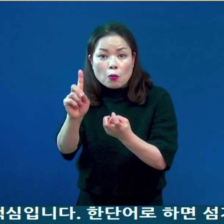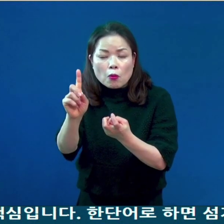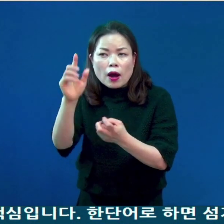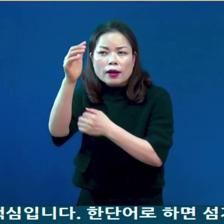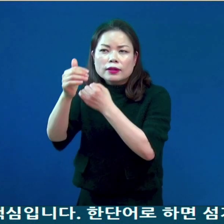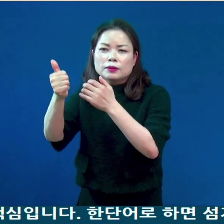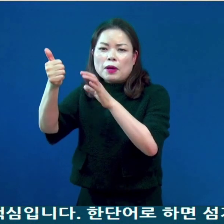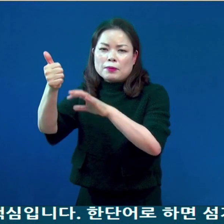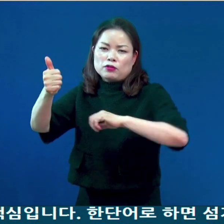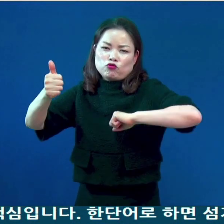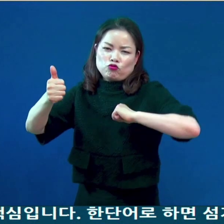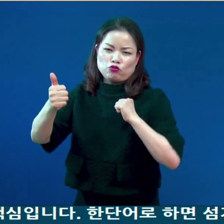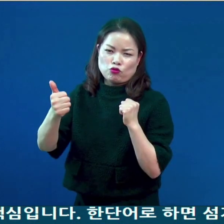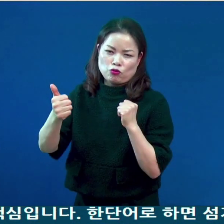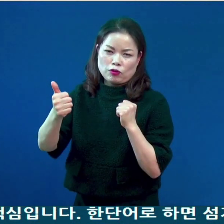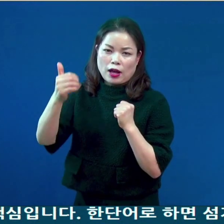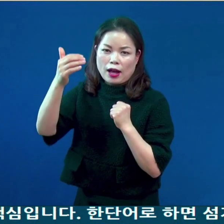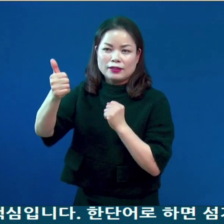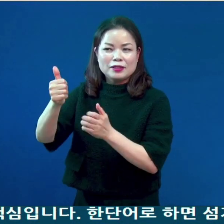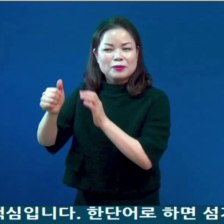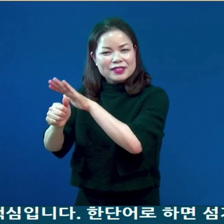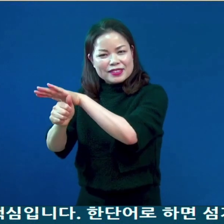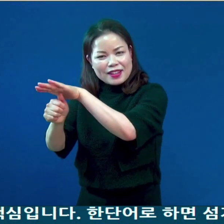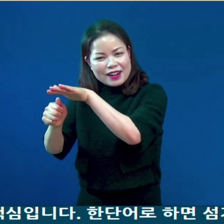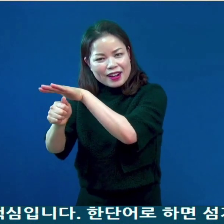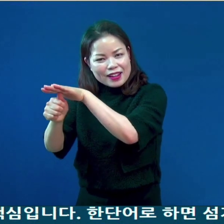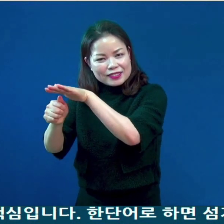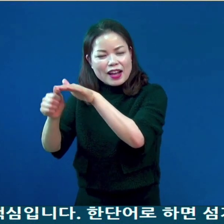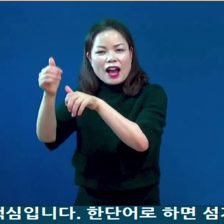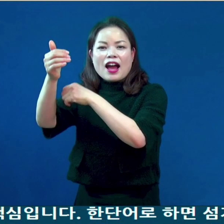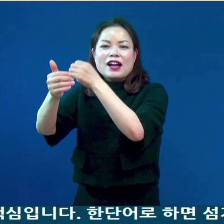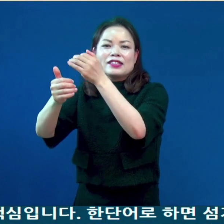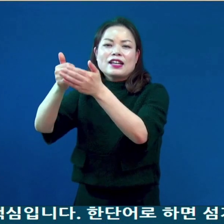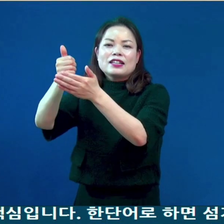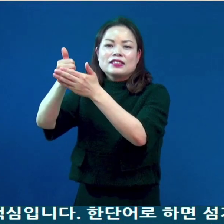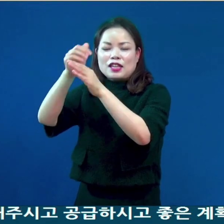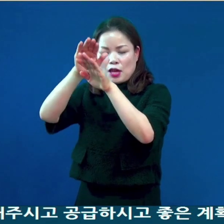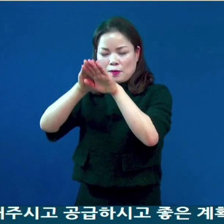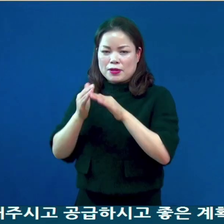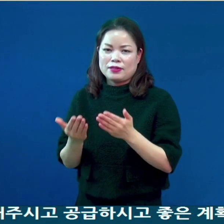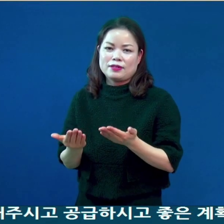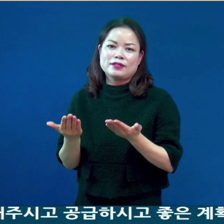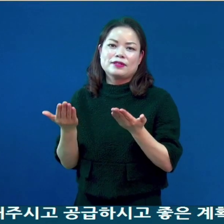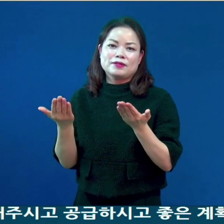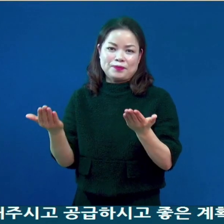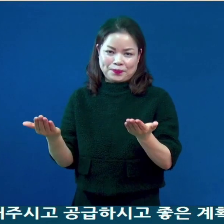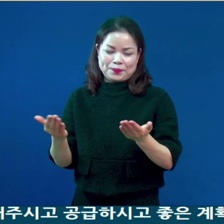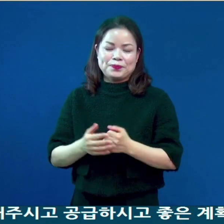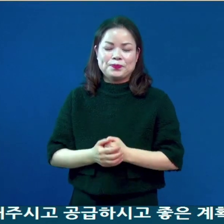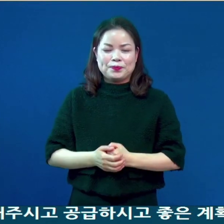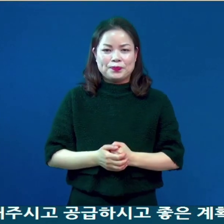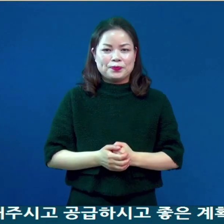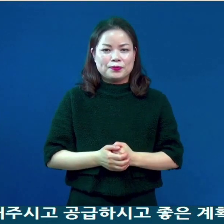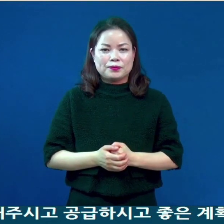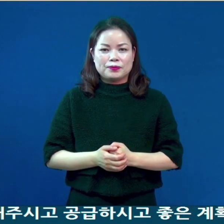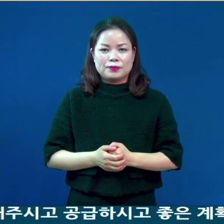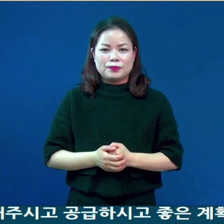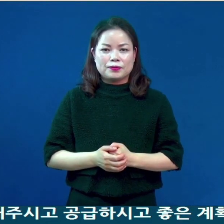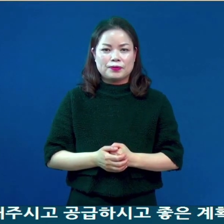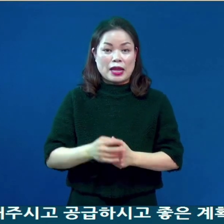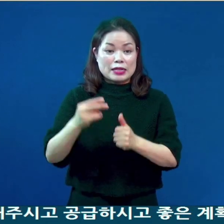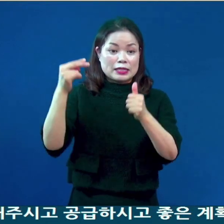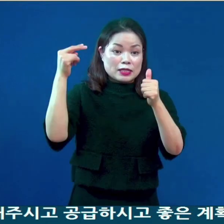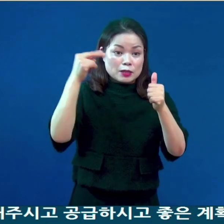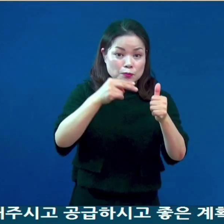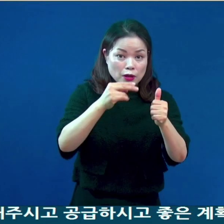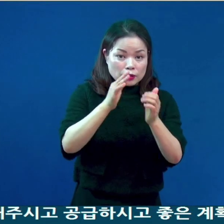하나님께 순종하는 겁니다. 하나님을 사랑하는 겁니다. 하나님을 예배하는 겁니다. 이것이 신명기를